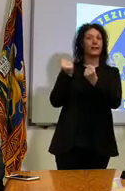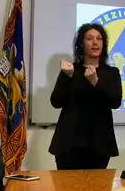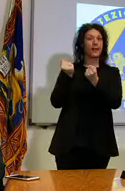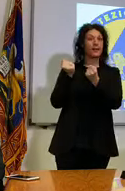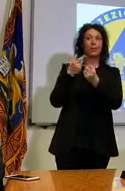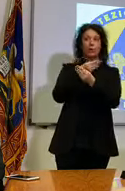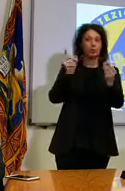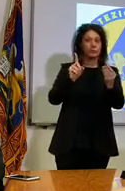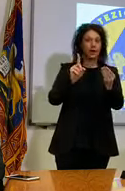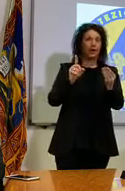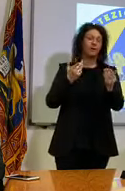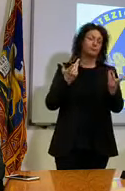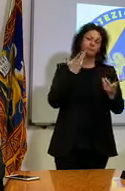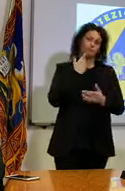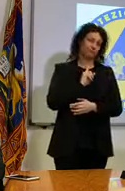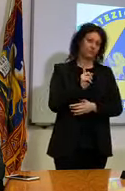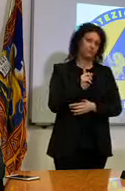Grazie Presidente.